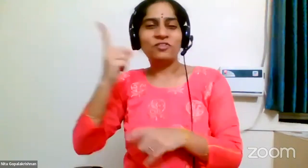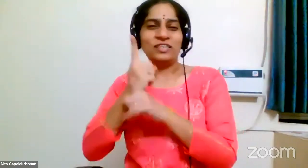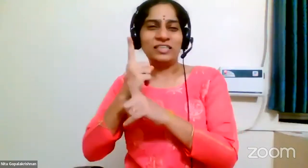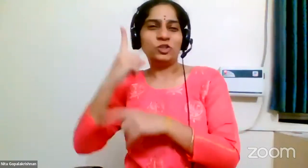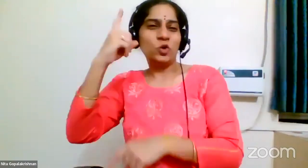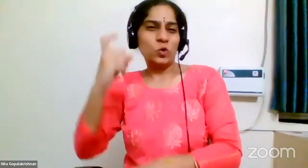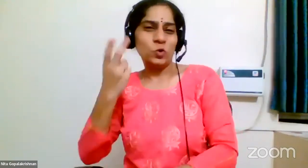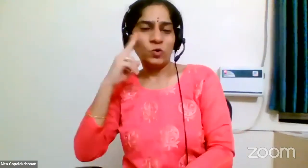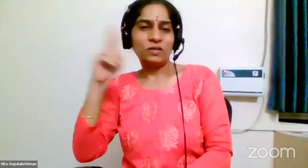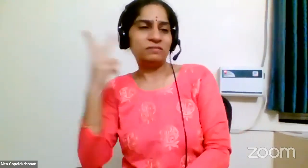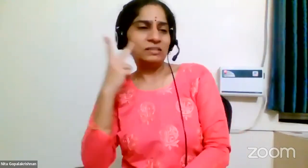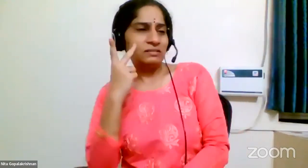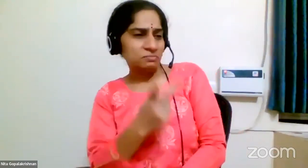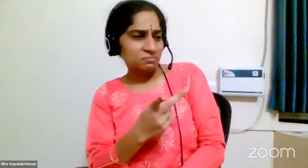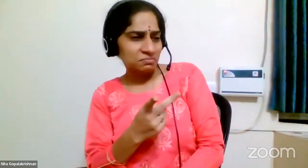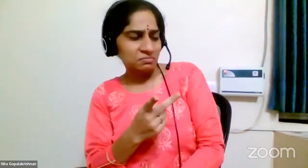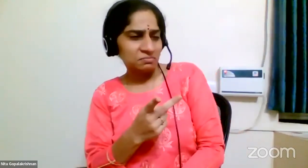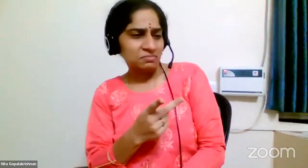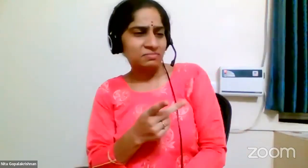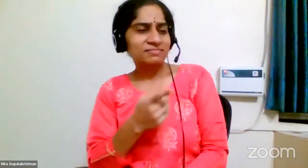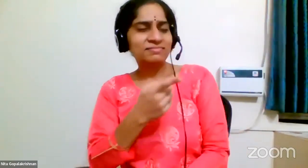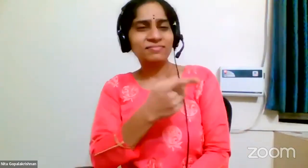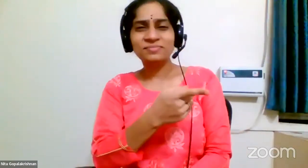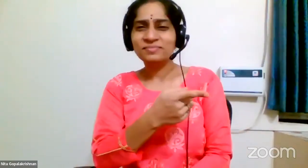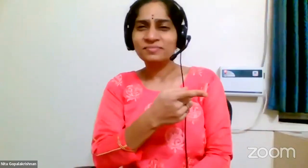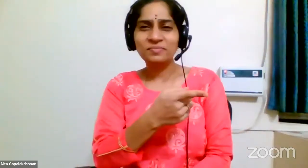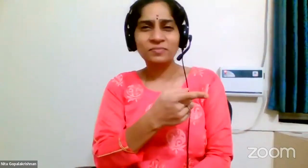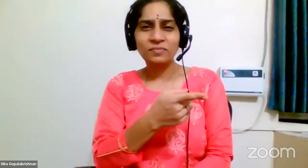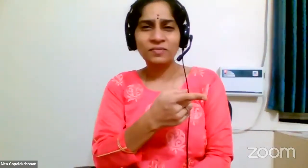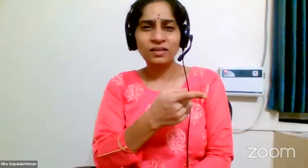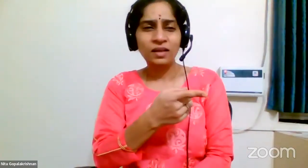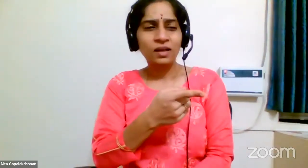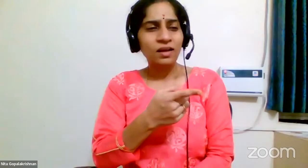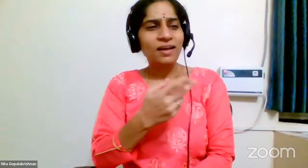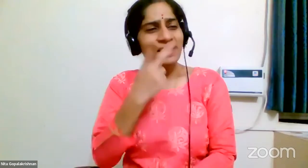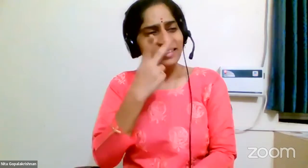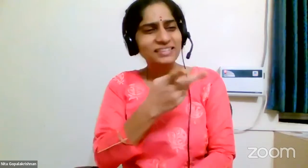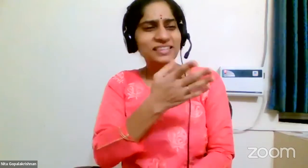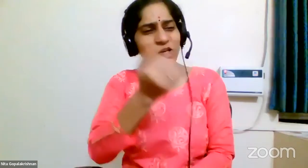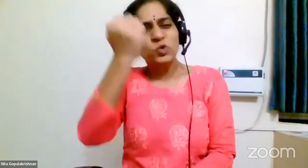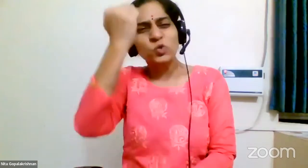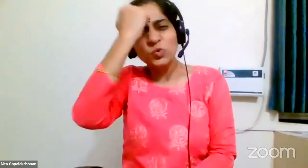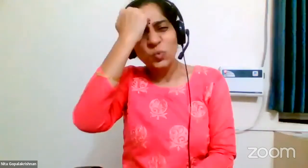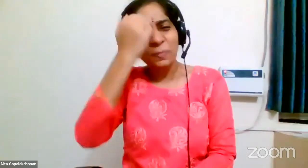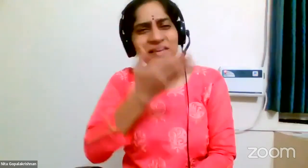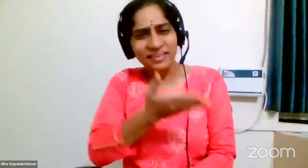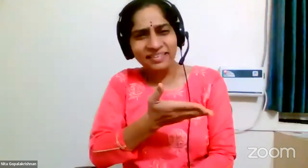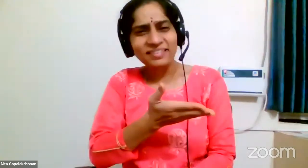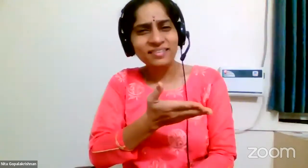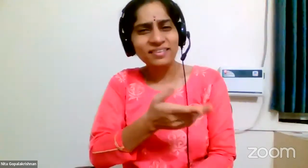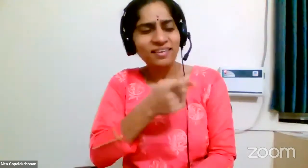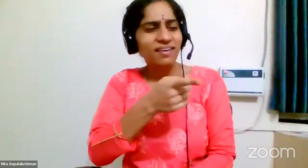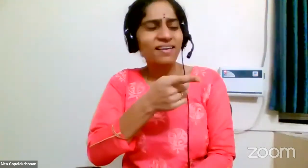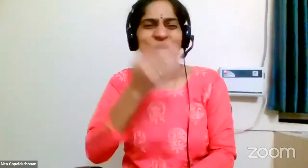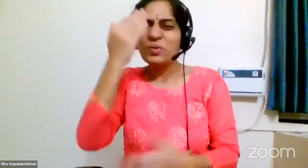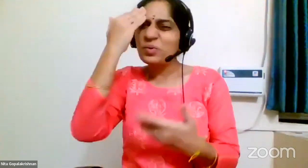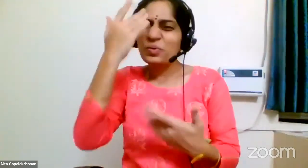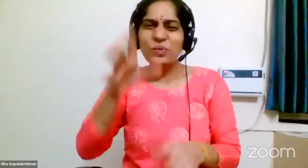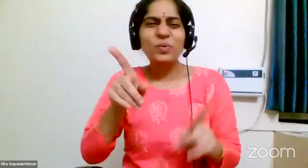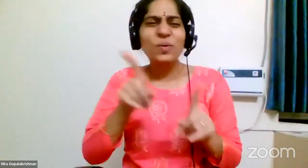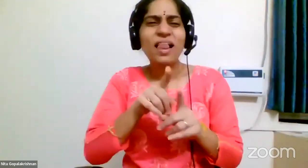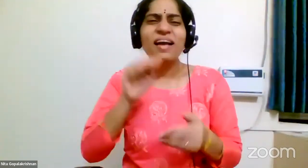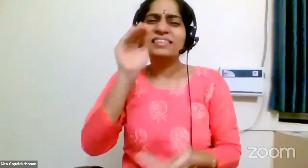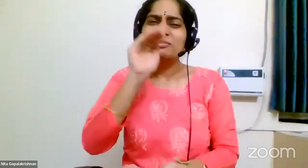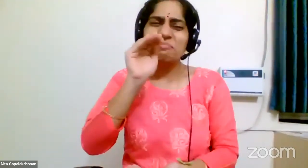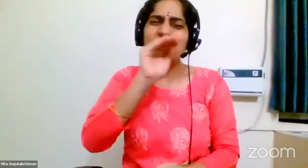ये इतना होने पर भी इतना इतने इतने क्रियाकलापों में फंसा हुआ है, जब वो इस बात को देखेंगे, लेकिन